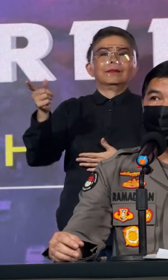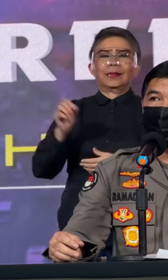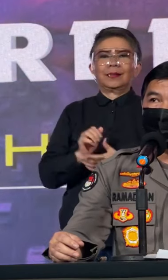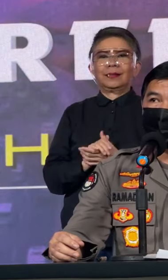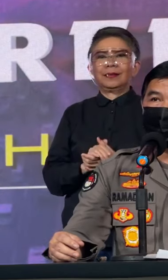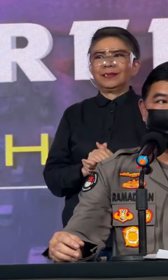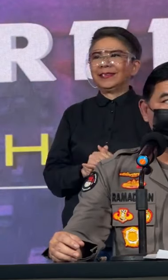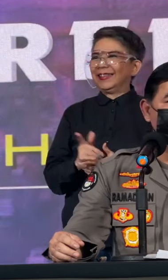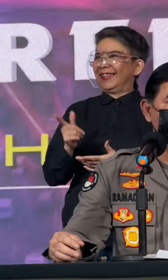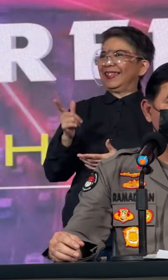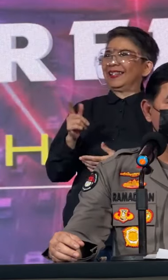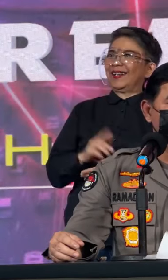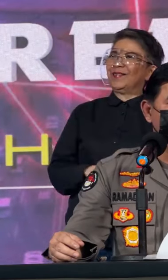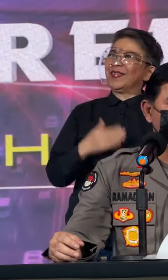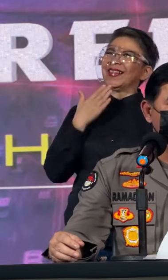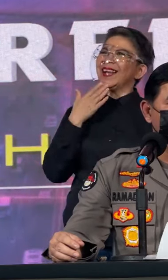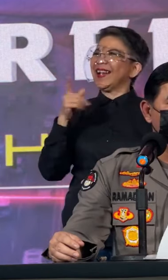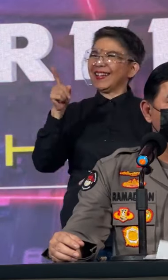Berarti belum jelas tuh.